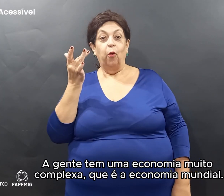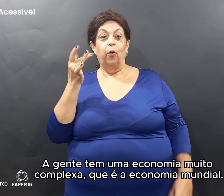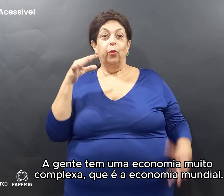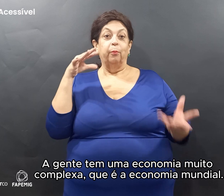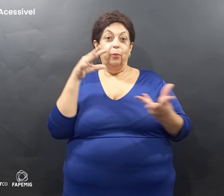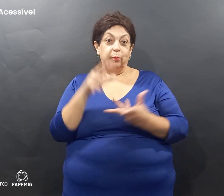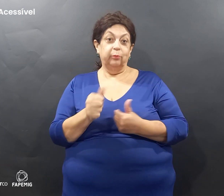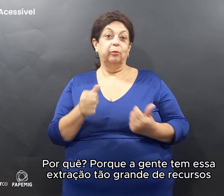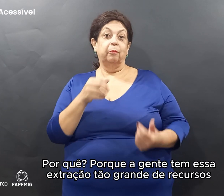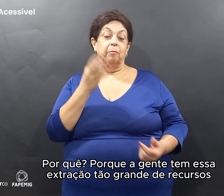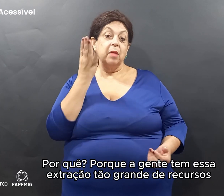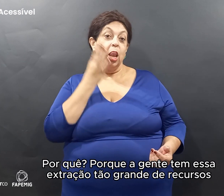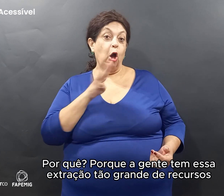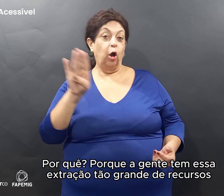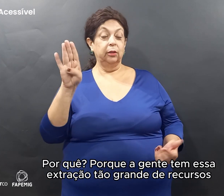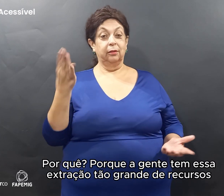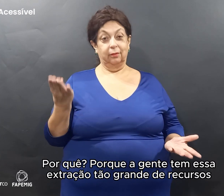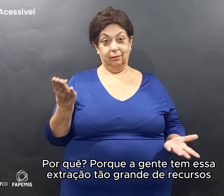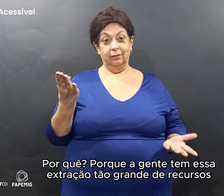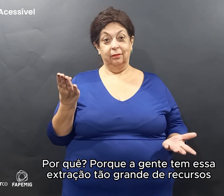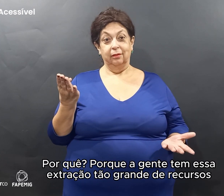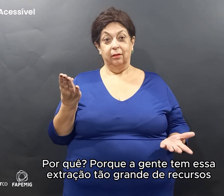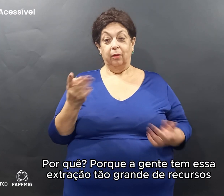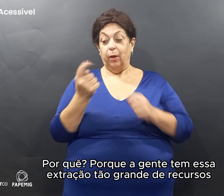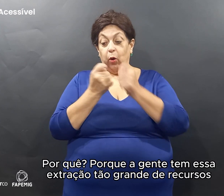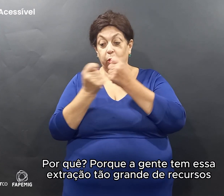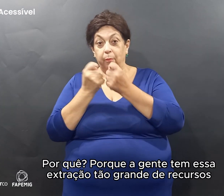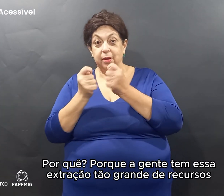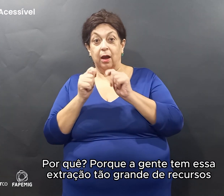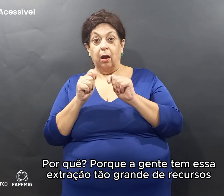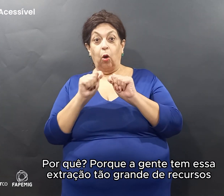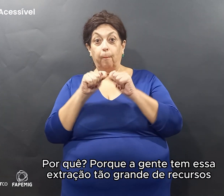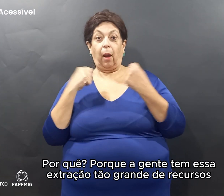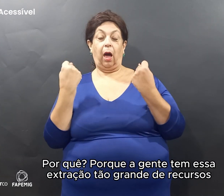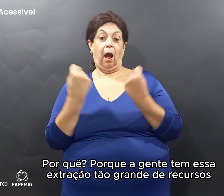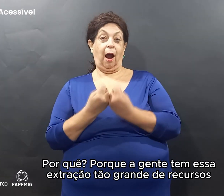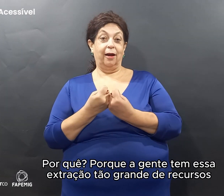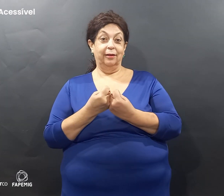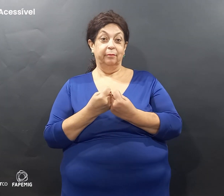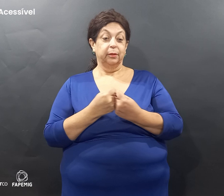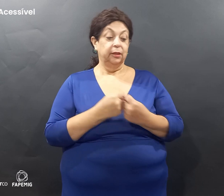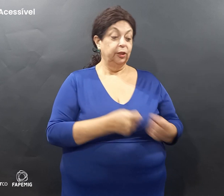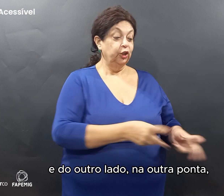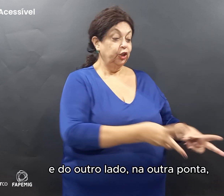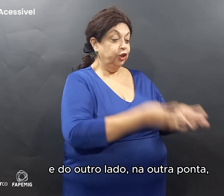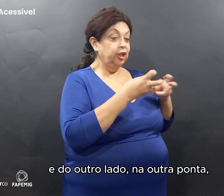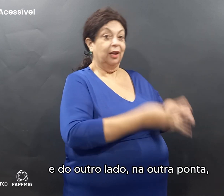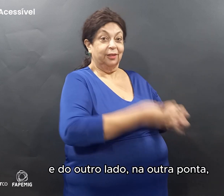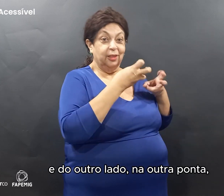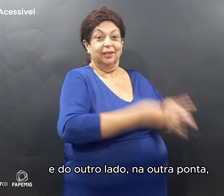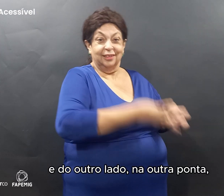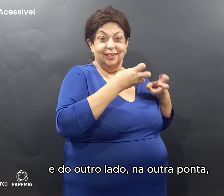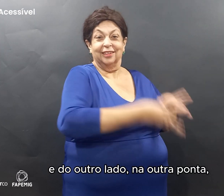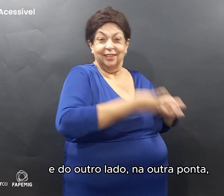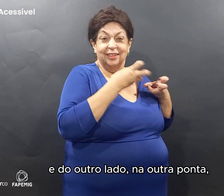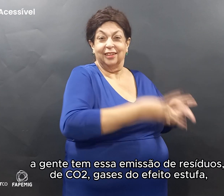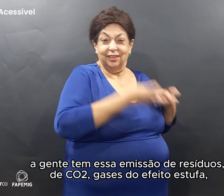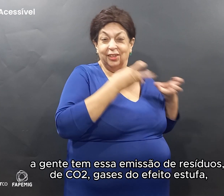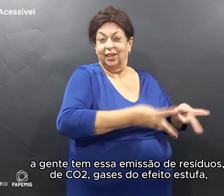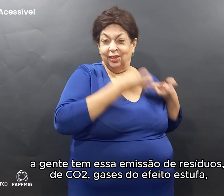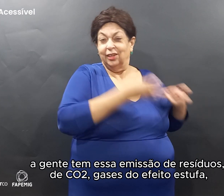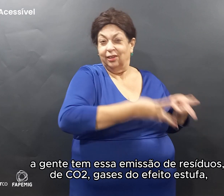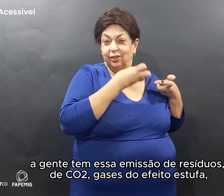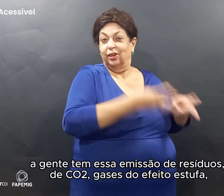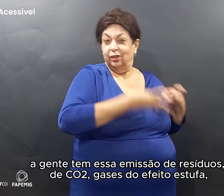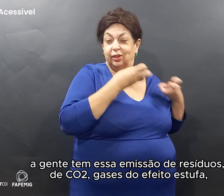economia mundial, né? Por quê? Porque a gente tem essa extração tão grande de recursos e, do outro lado, na outra ponta, a